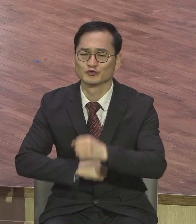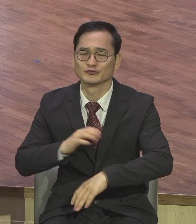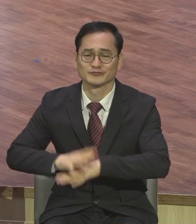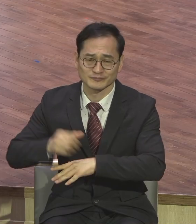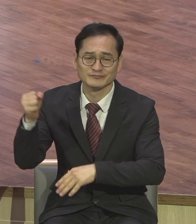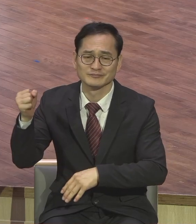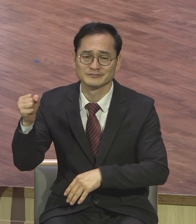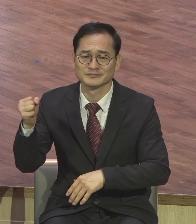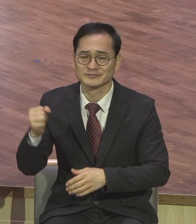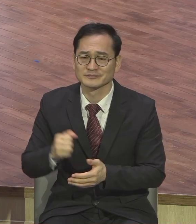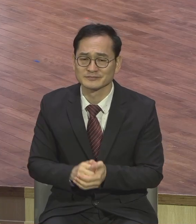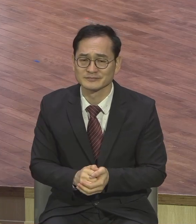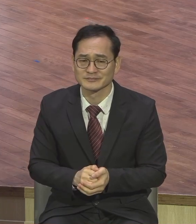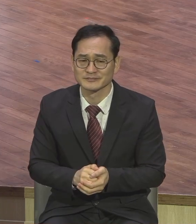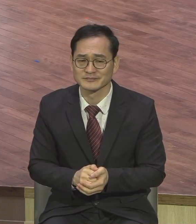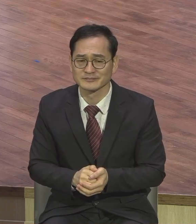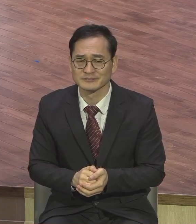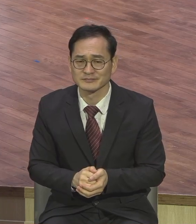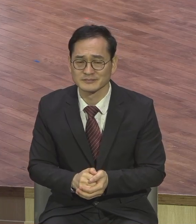종노릇입니다. 주인 노릇 하지 마세요.